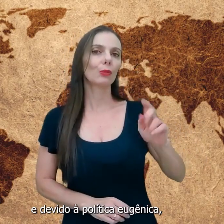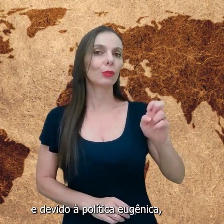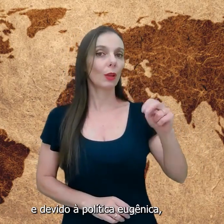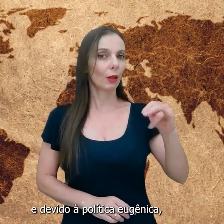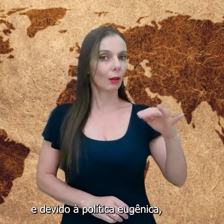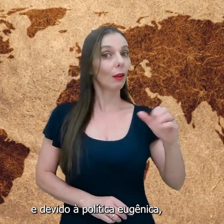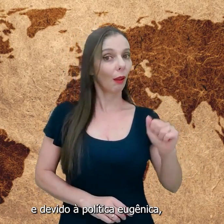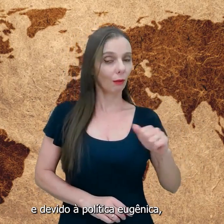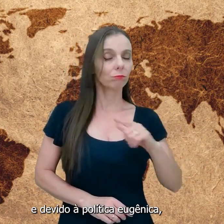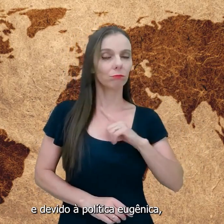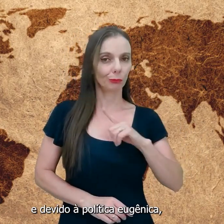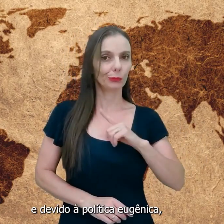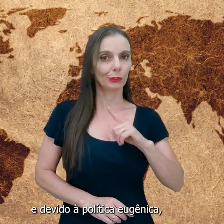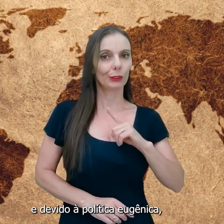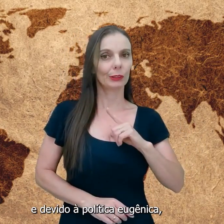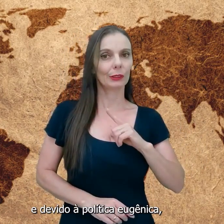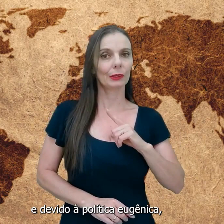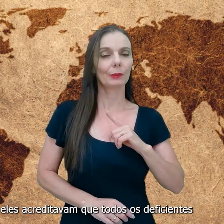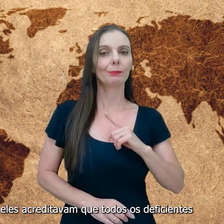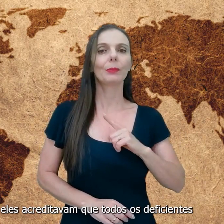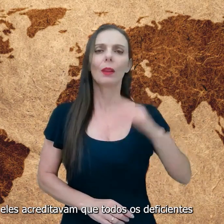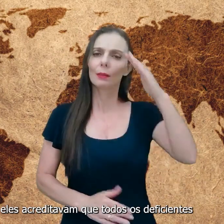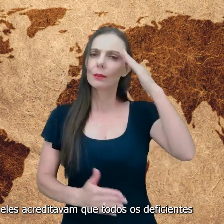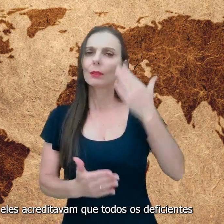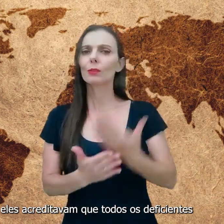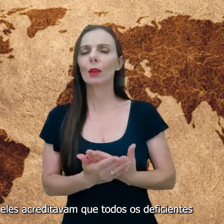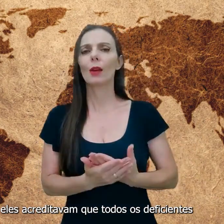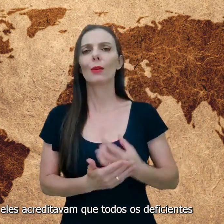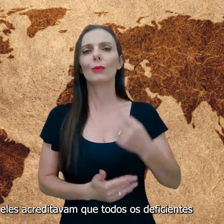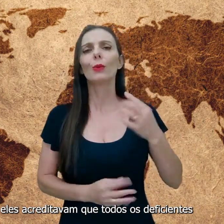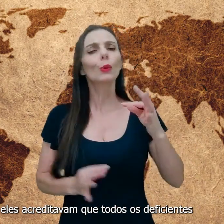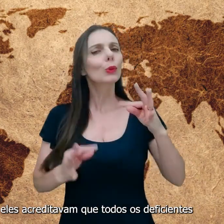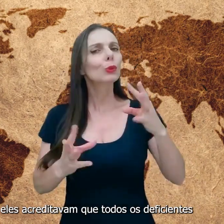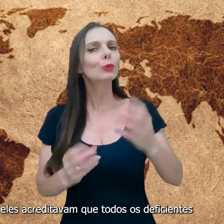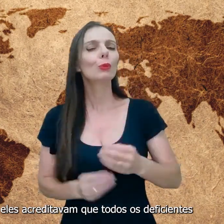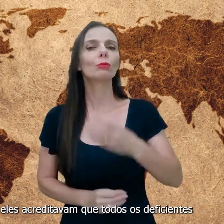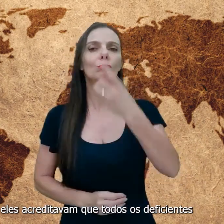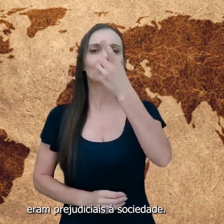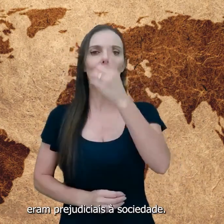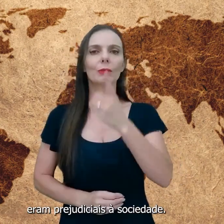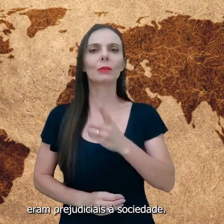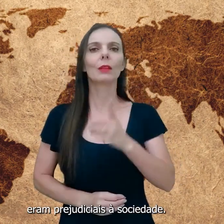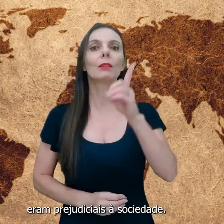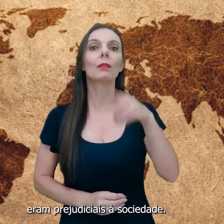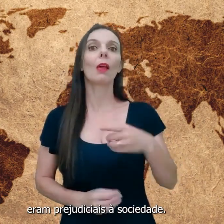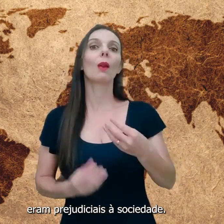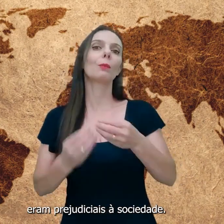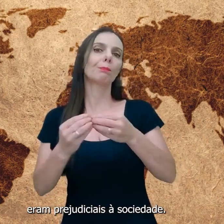eles acreditavam que todos os deficientes eram prejudiciais à